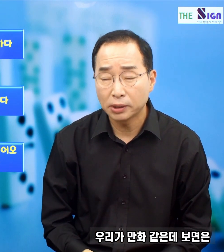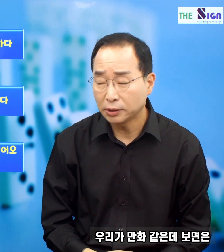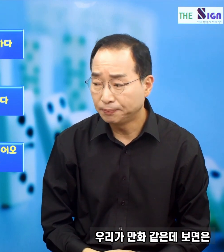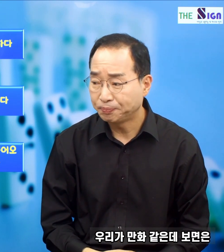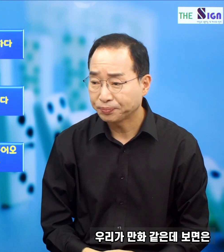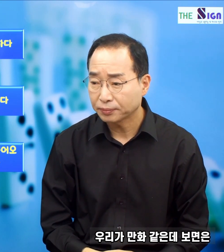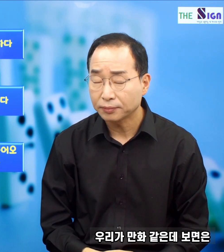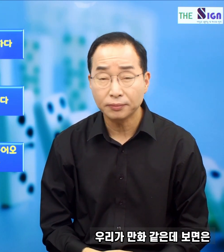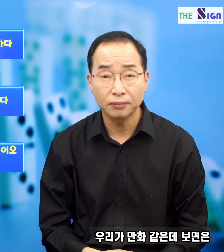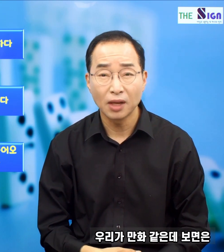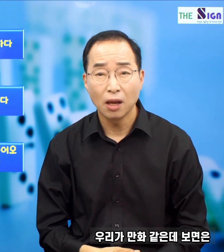보면은